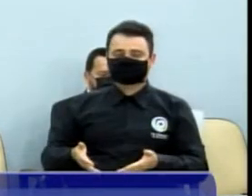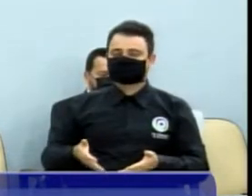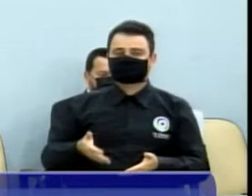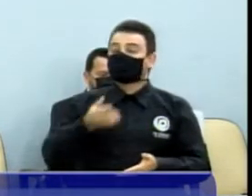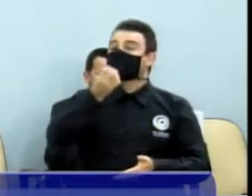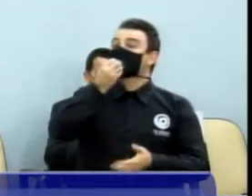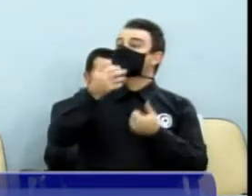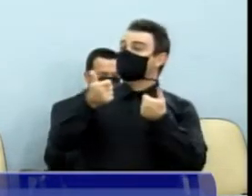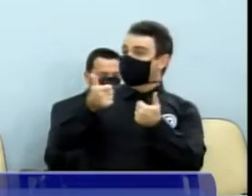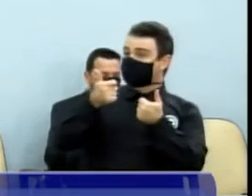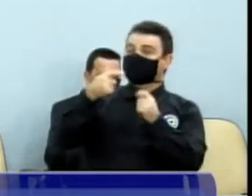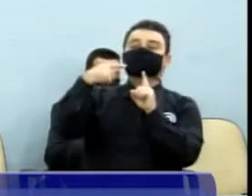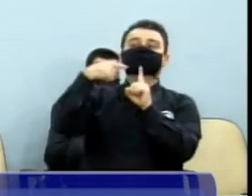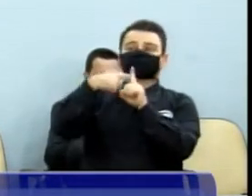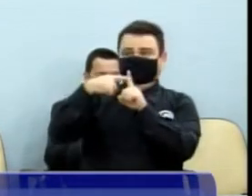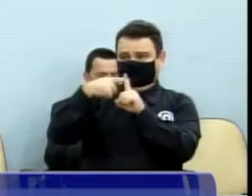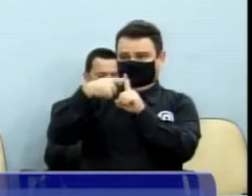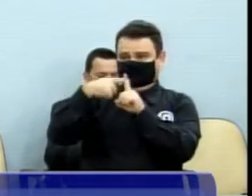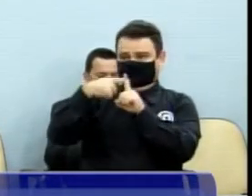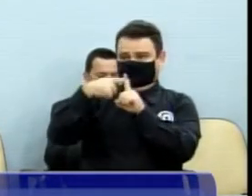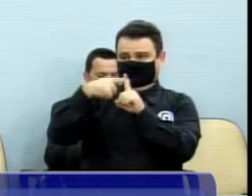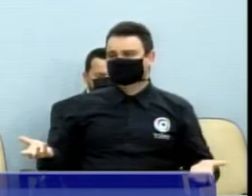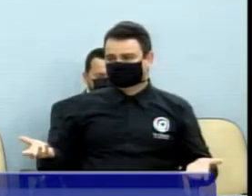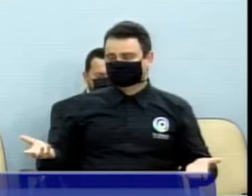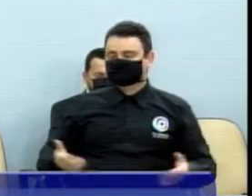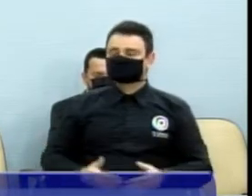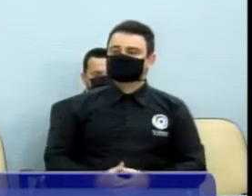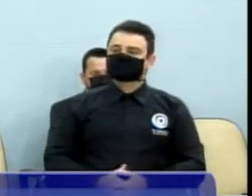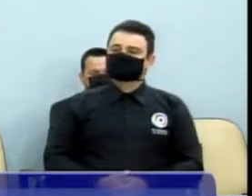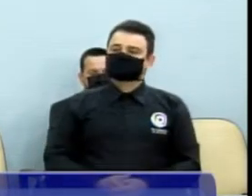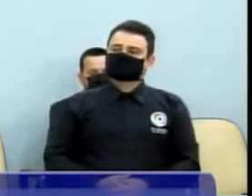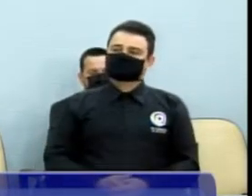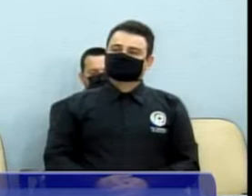gostaria também de aproveitar os últimos minutos o